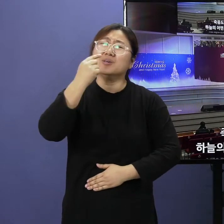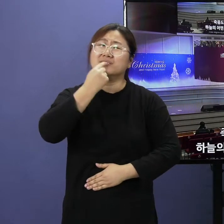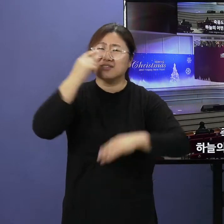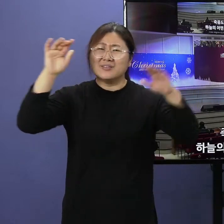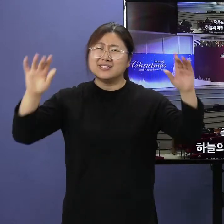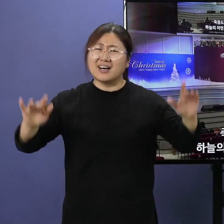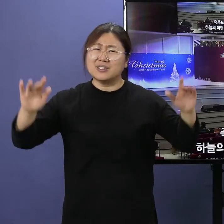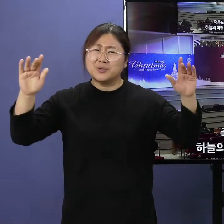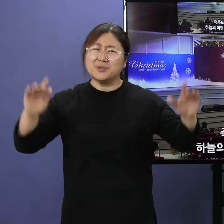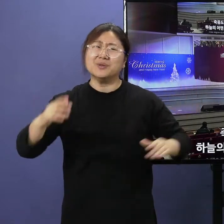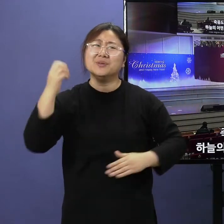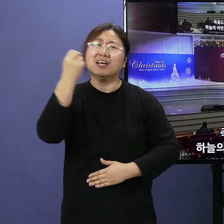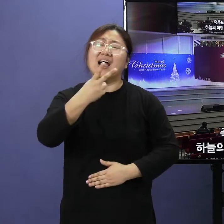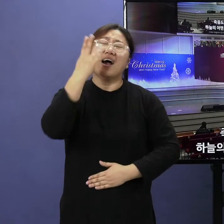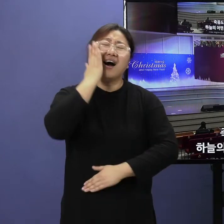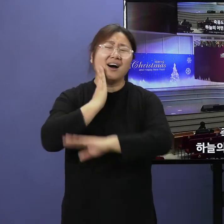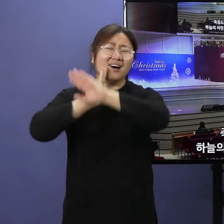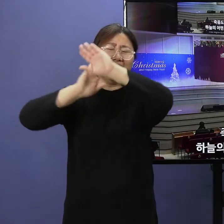생명도 천사도